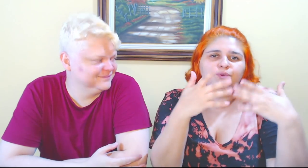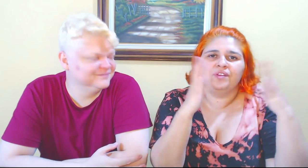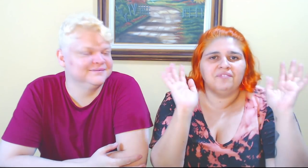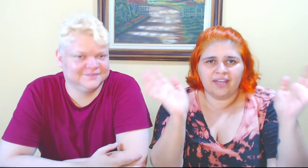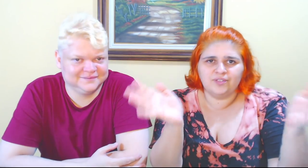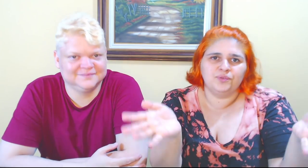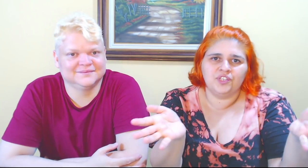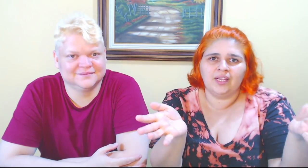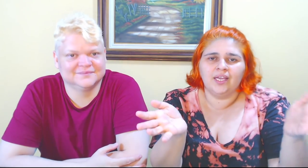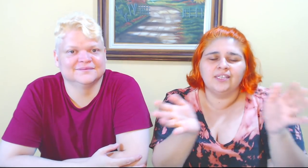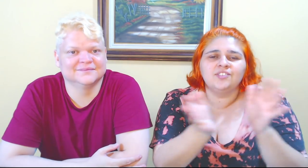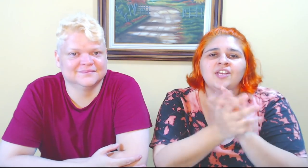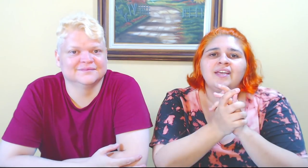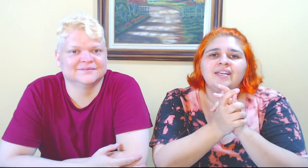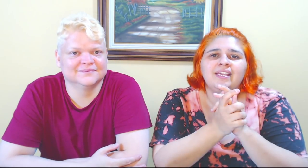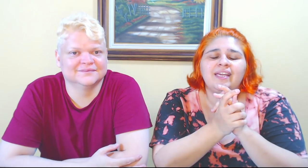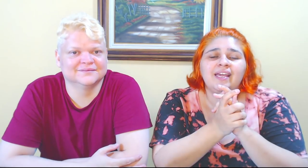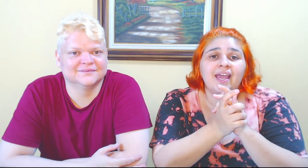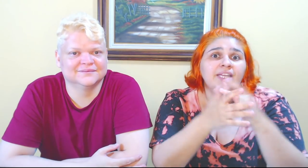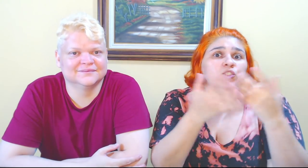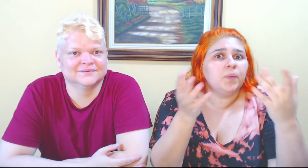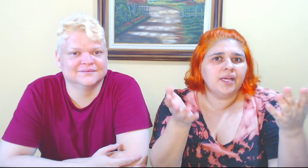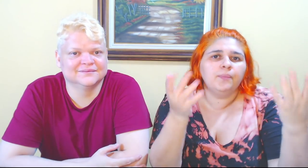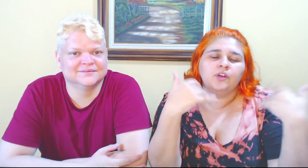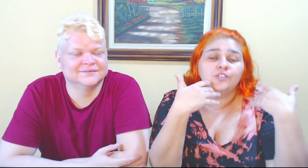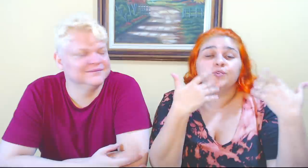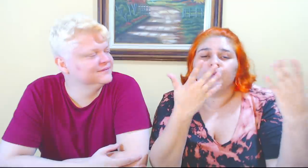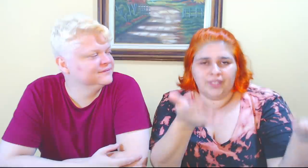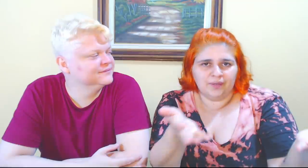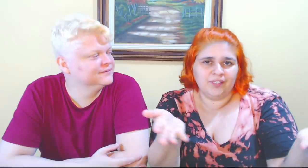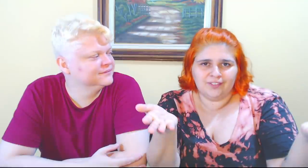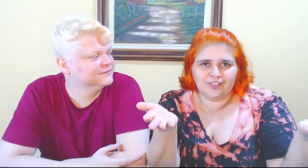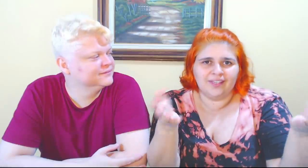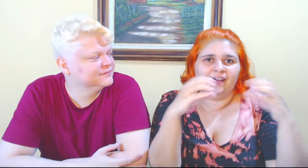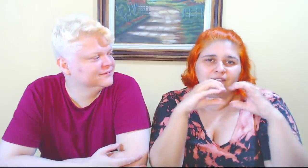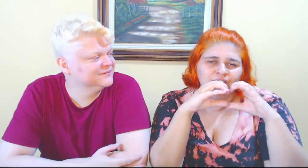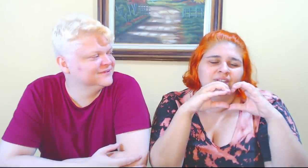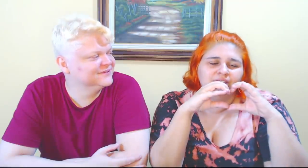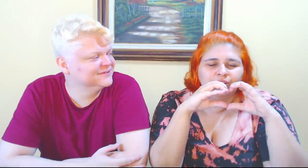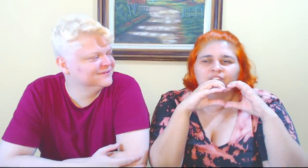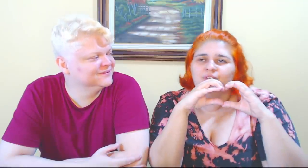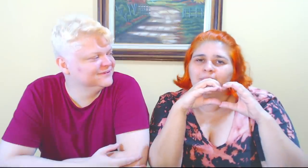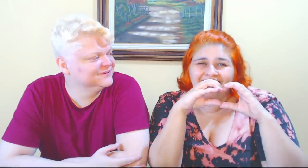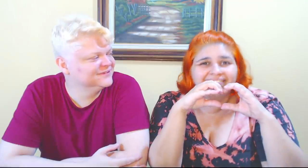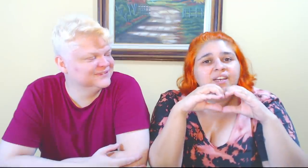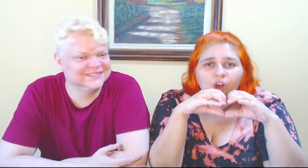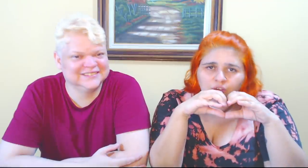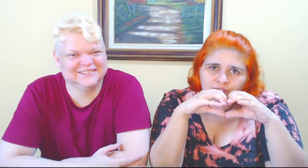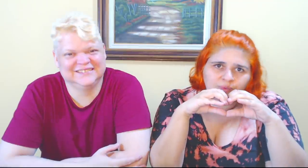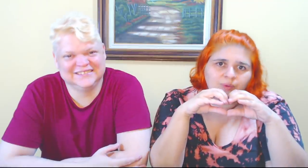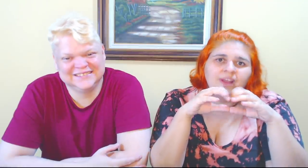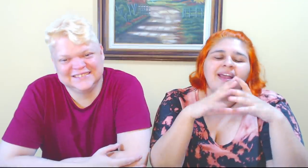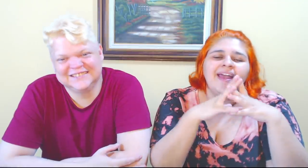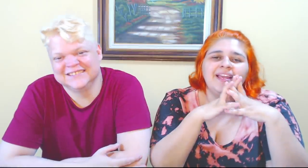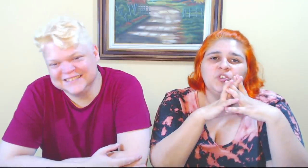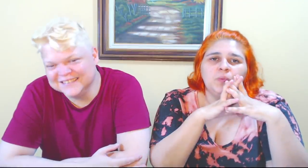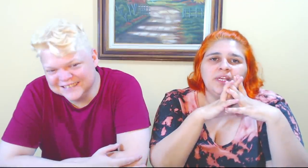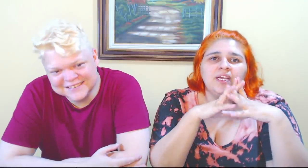universo de Tenet E ela explica Para o nosso protagonista Que é o John David Washington Maravilhoso Ela explica